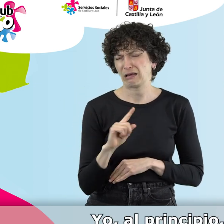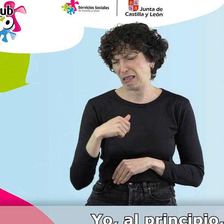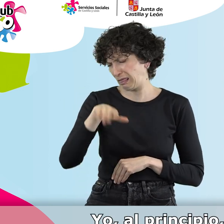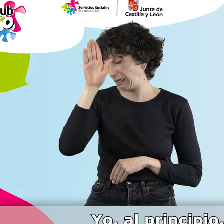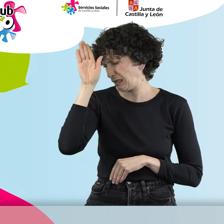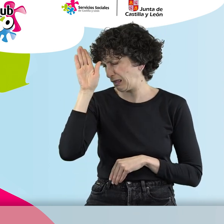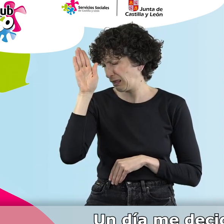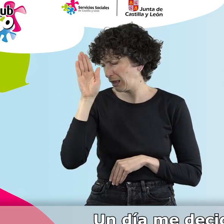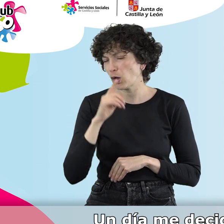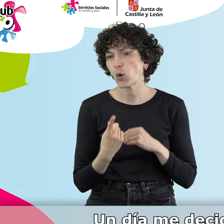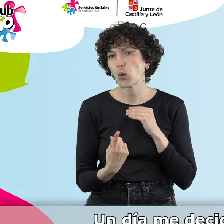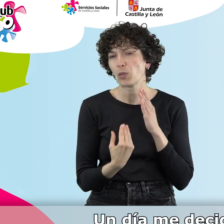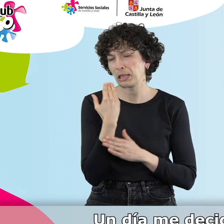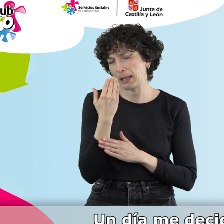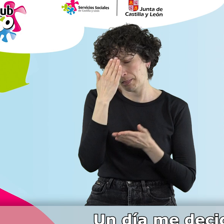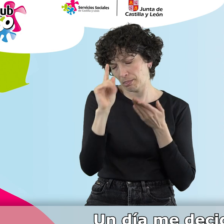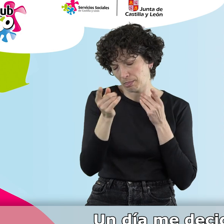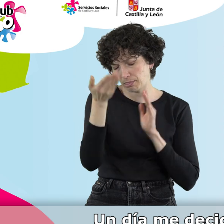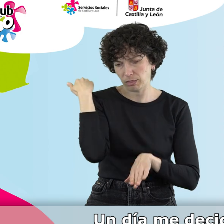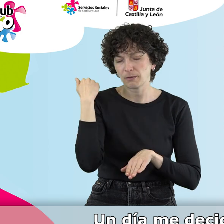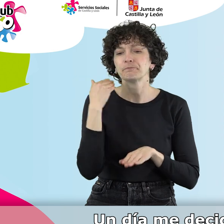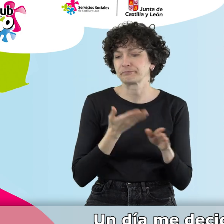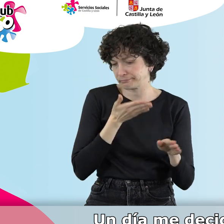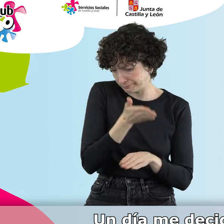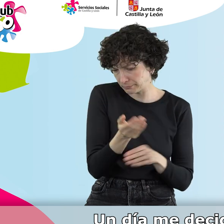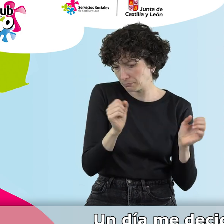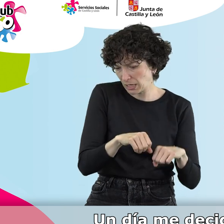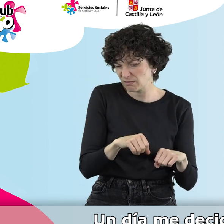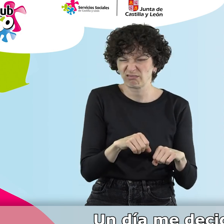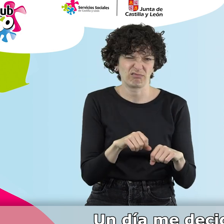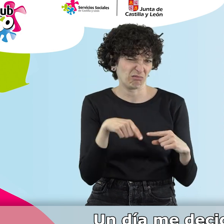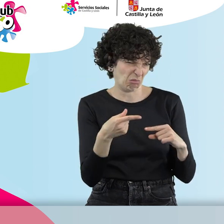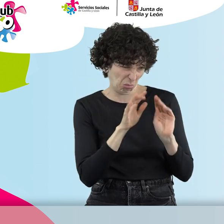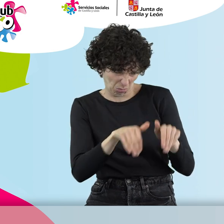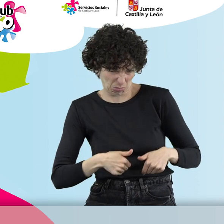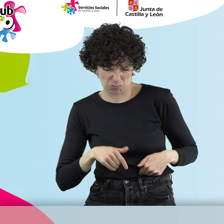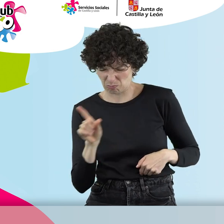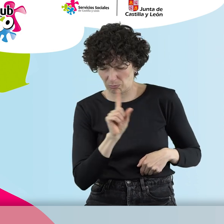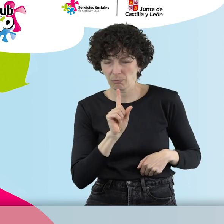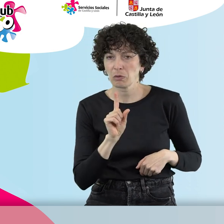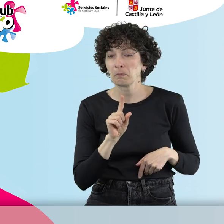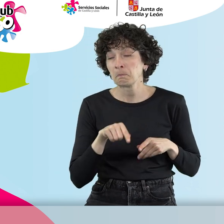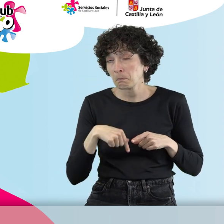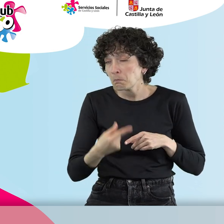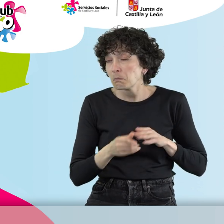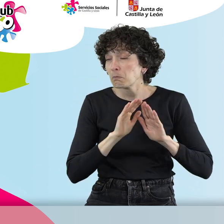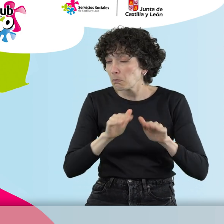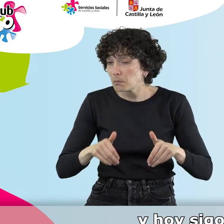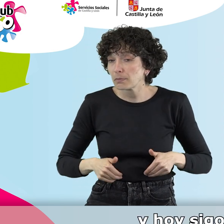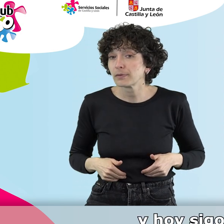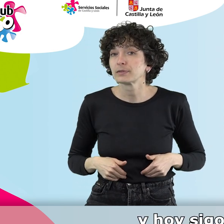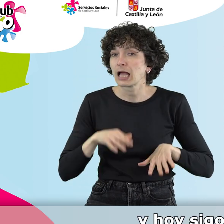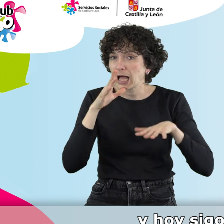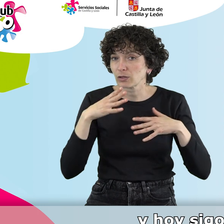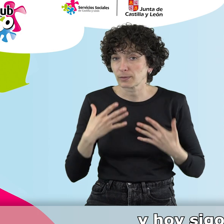lo dejo. Un día me decidí, fui a verlo y dije, va, no vuelvo. Pero al poco tiempo volví y